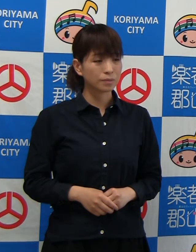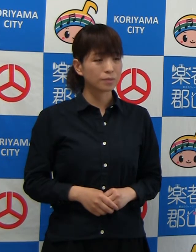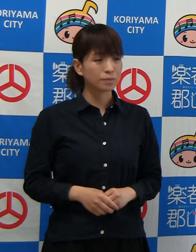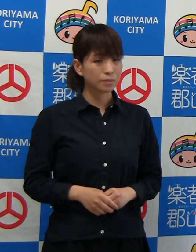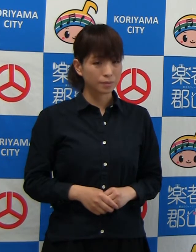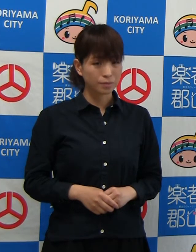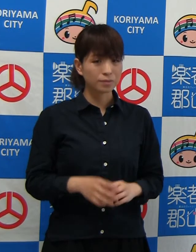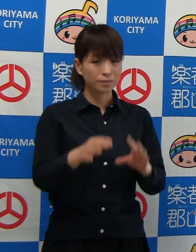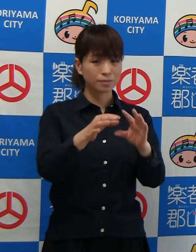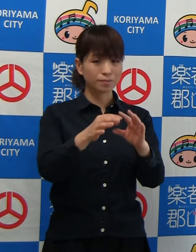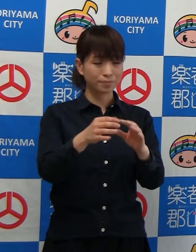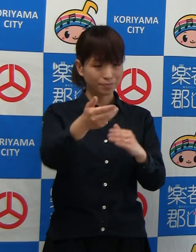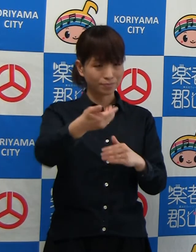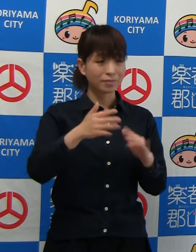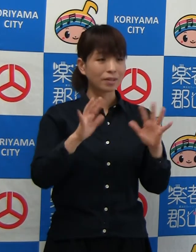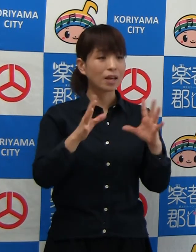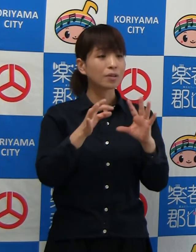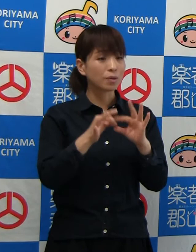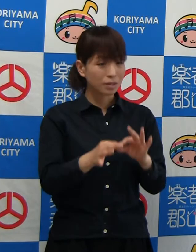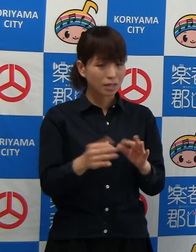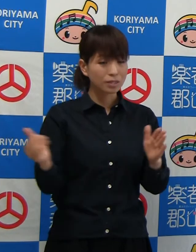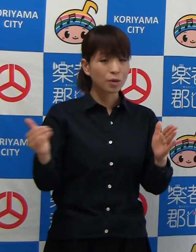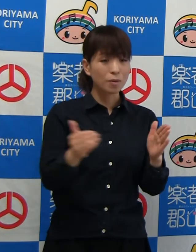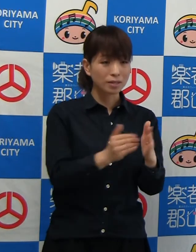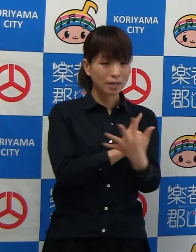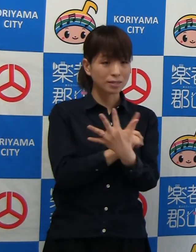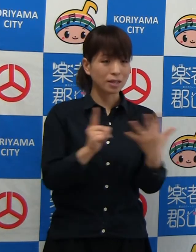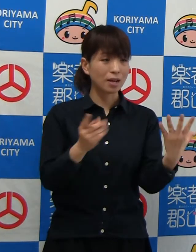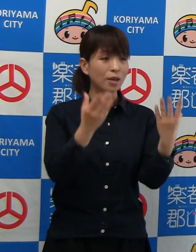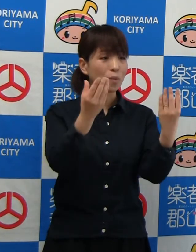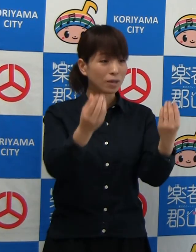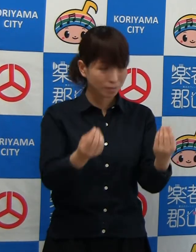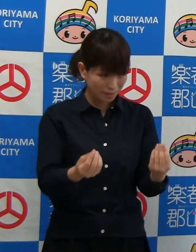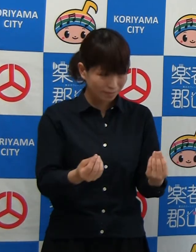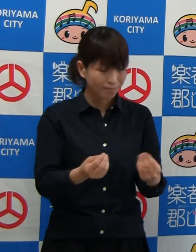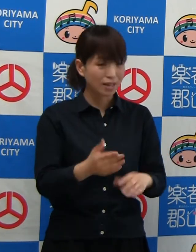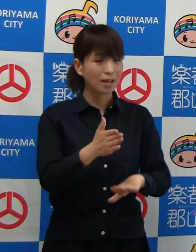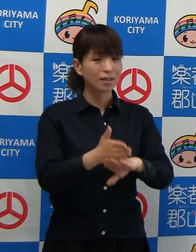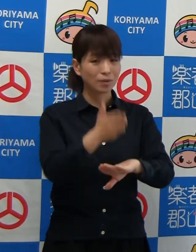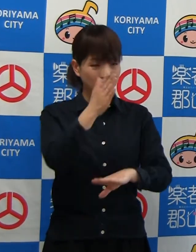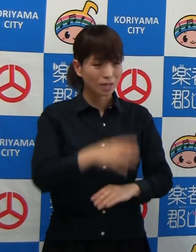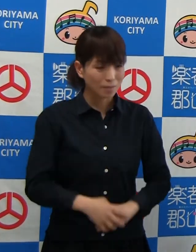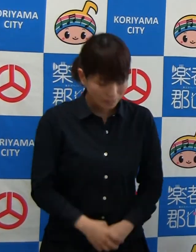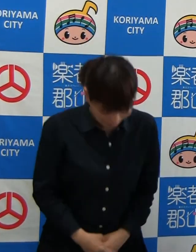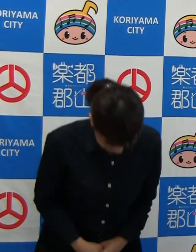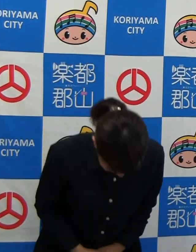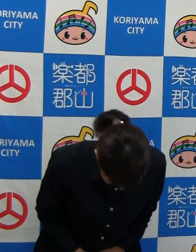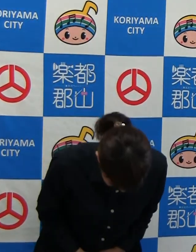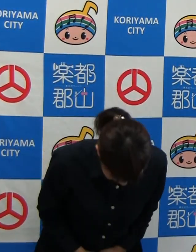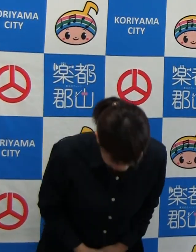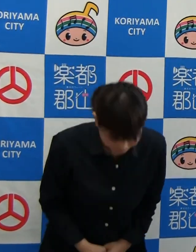では内容なので以上をもちまして決議の出席者関係を終了させていただきます。ありがとうございました。 どうもありがとうございました。